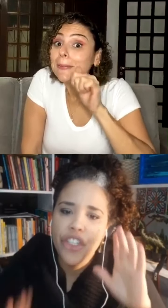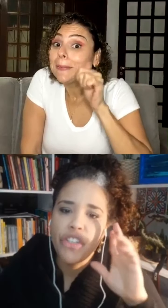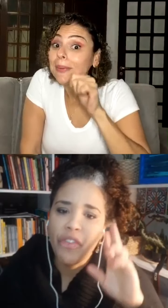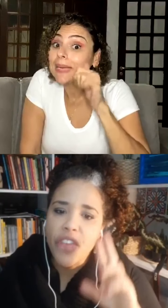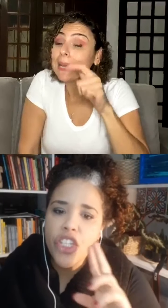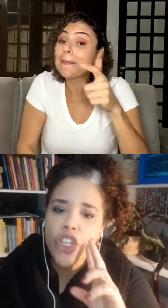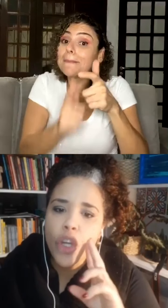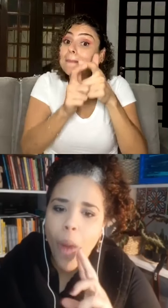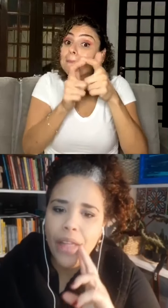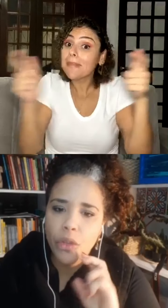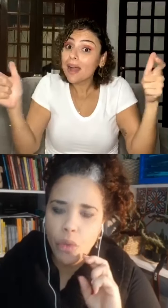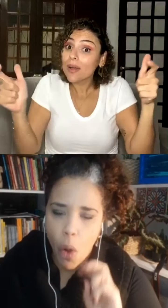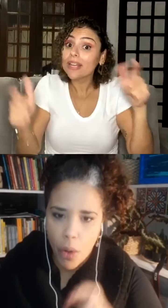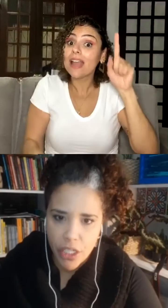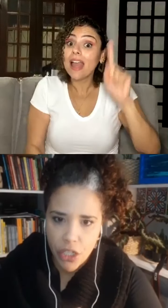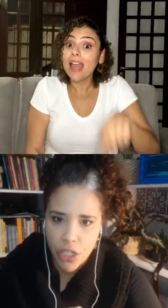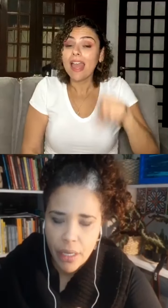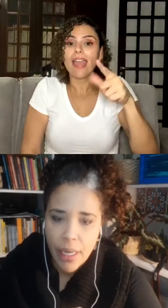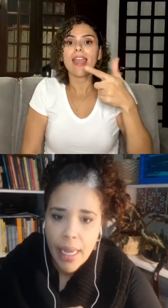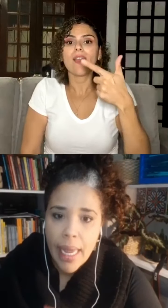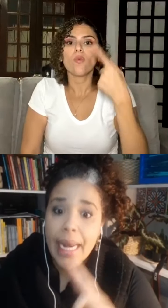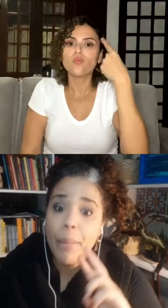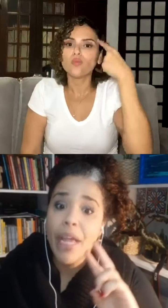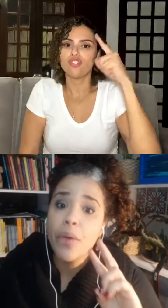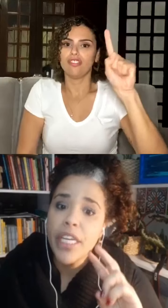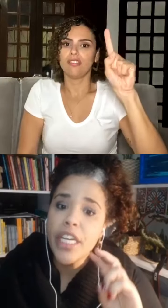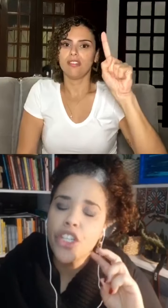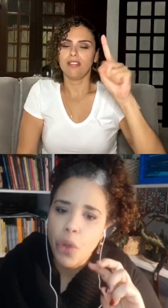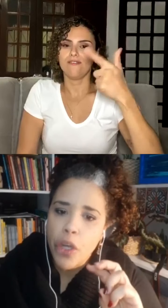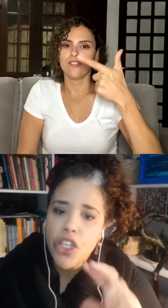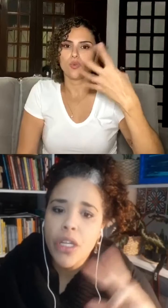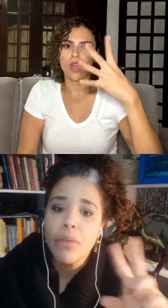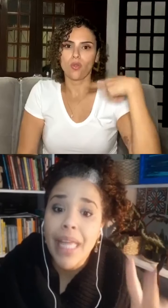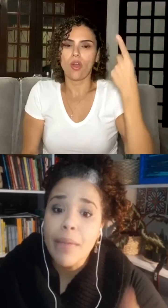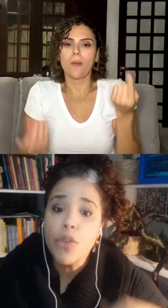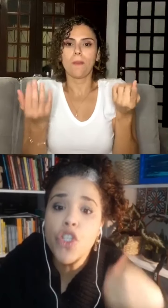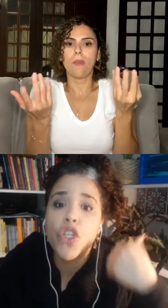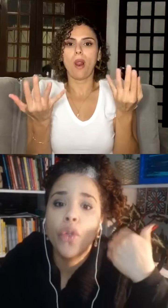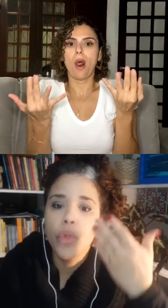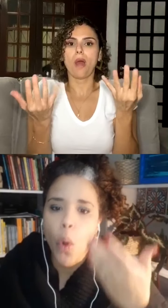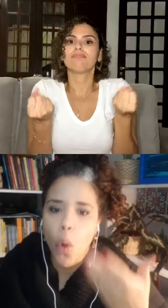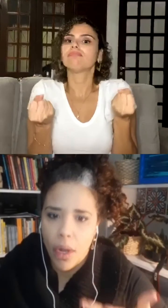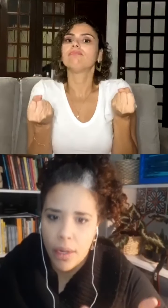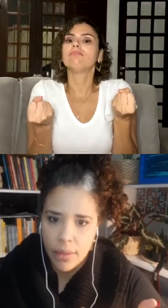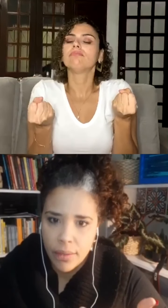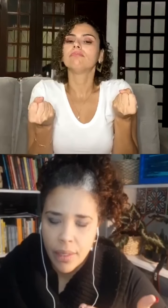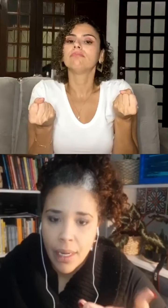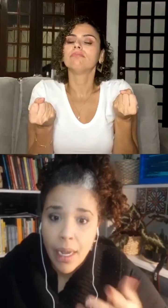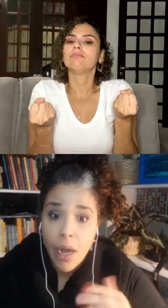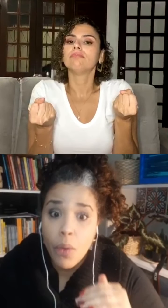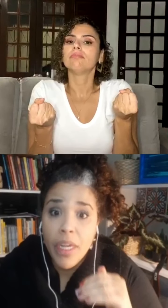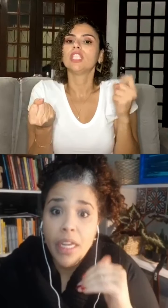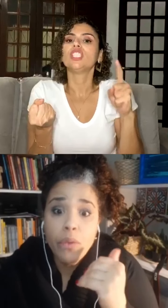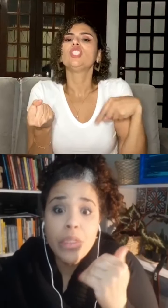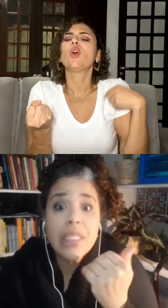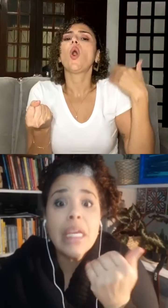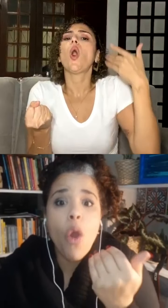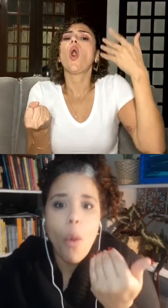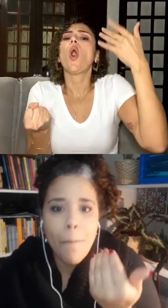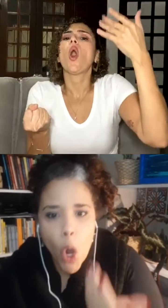de 24 horas. E na maioria de nós não temos dor. O que